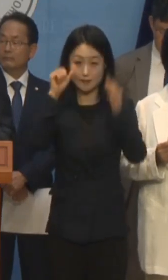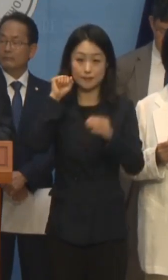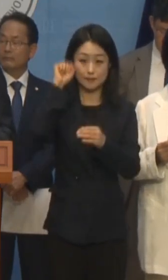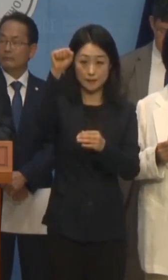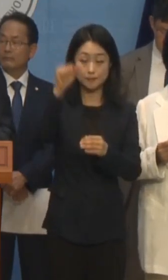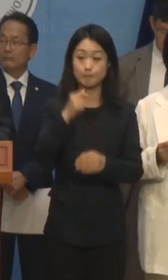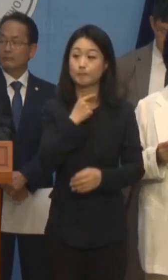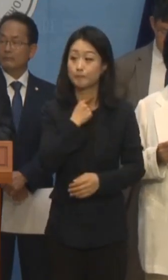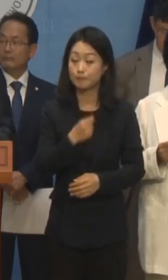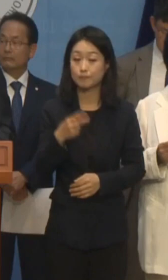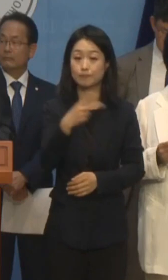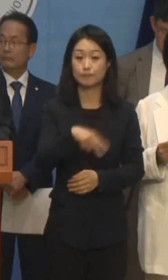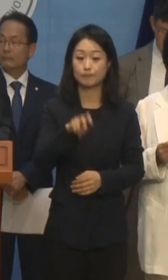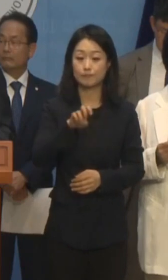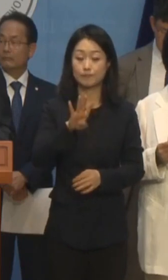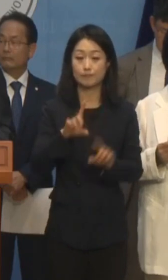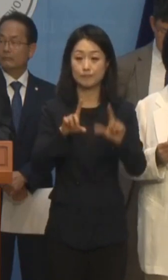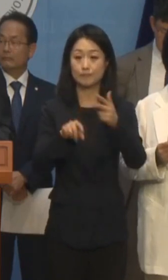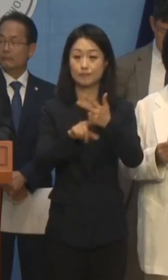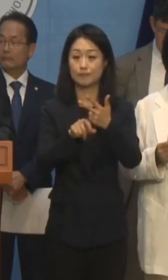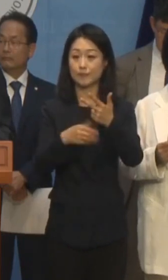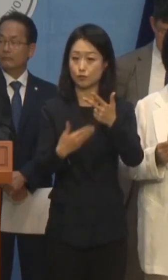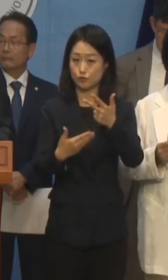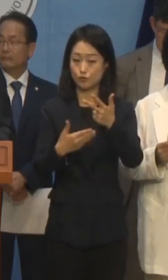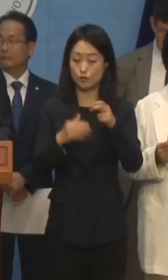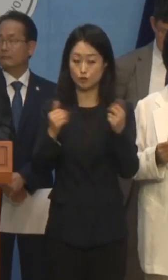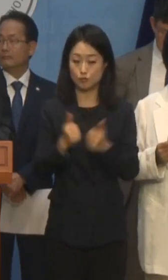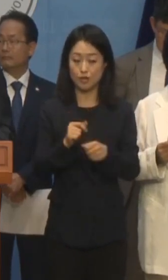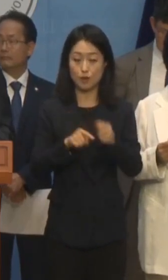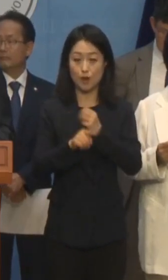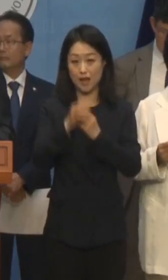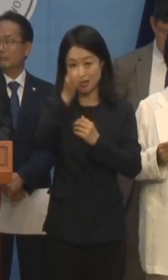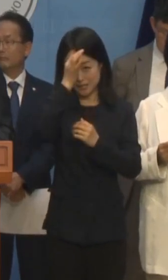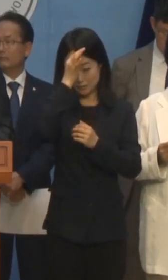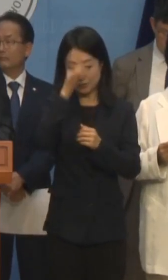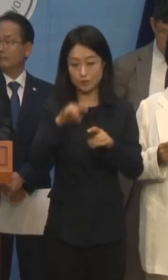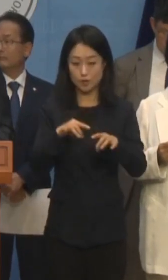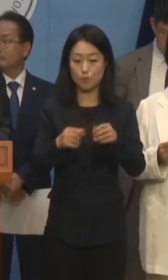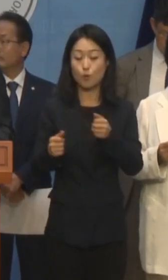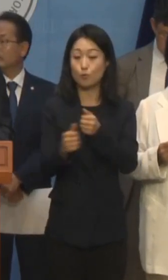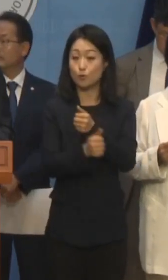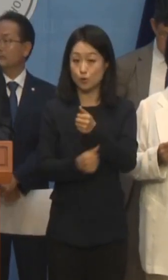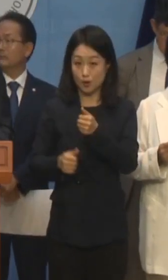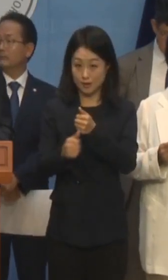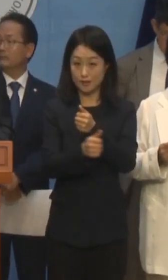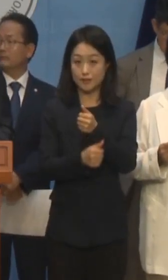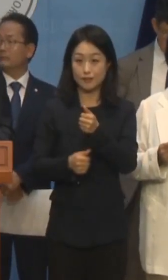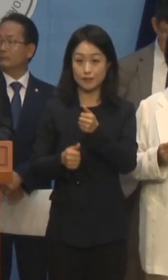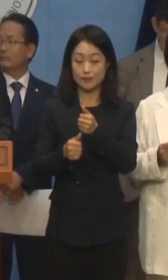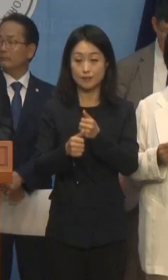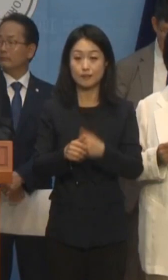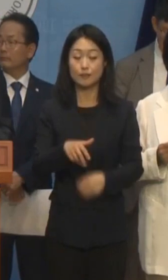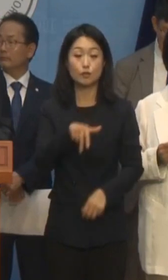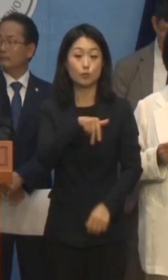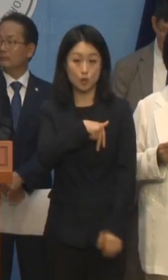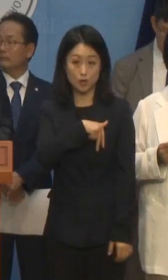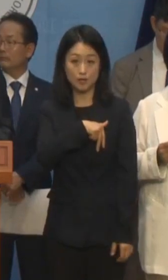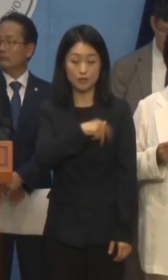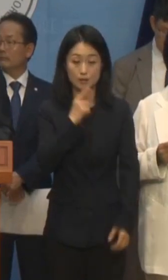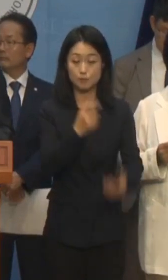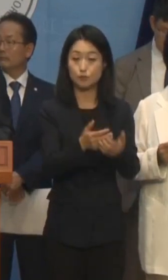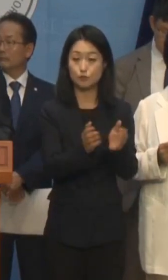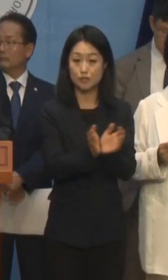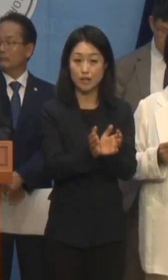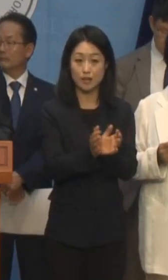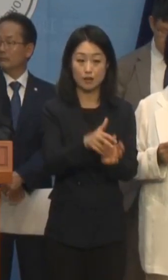것이다. 2024년 7월 9일 국회 정보방송통신위원회